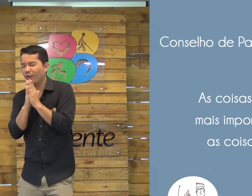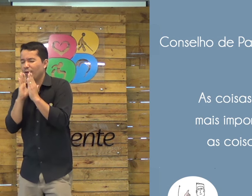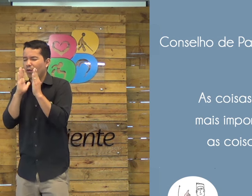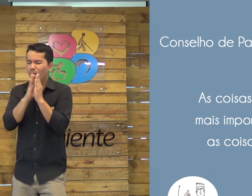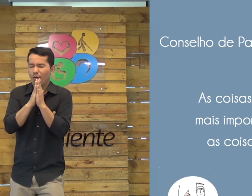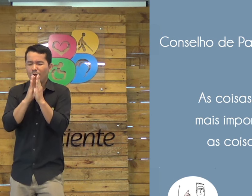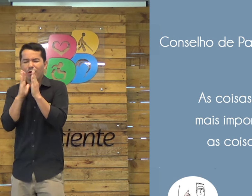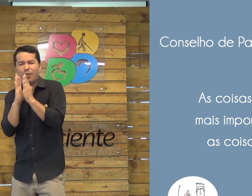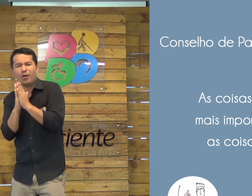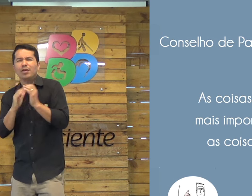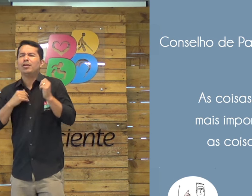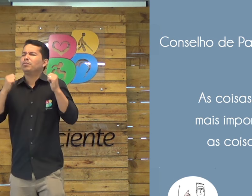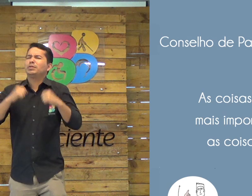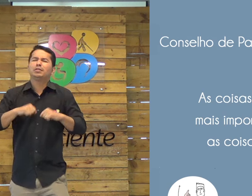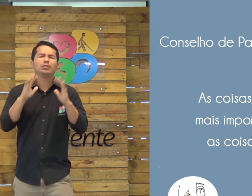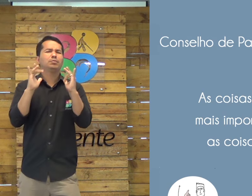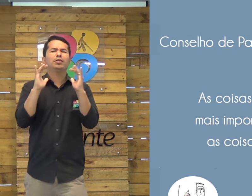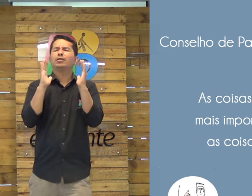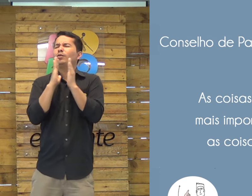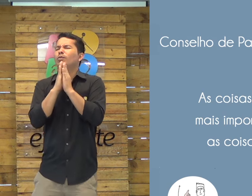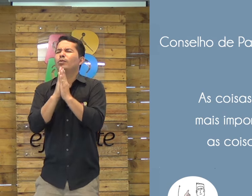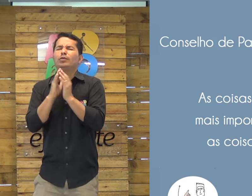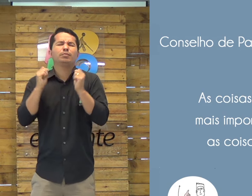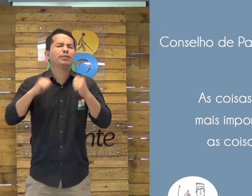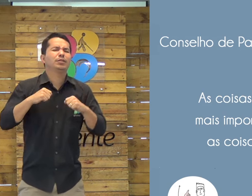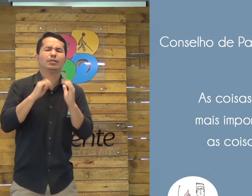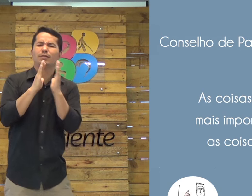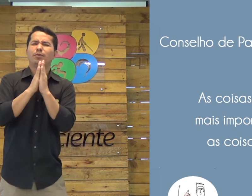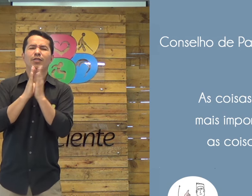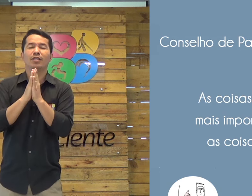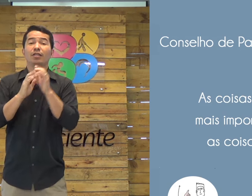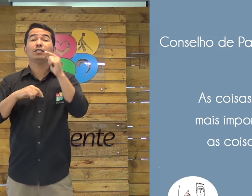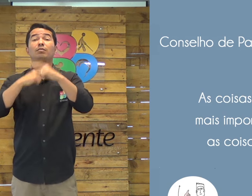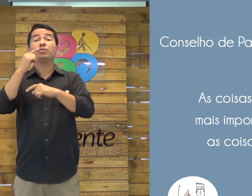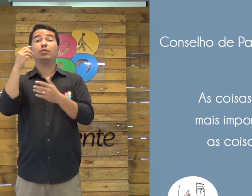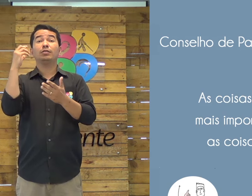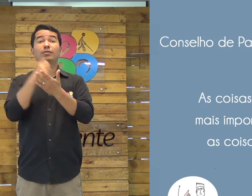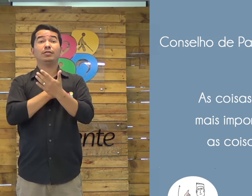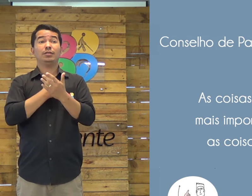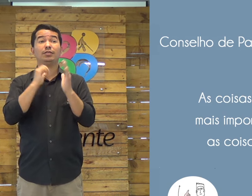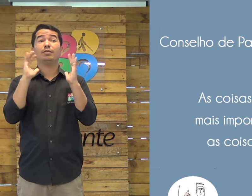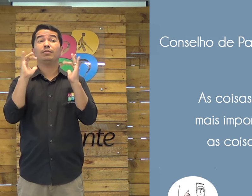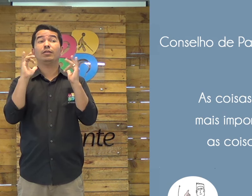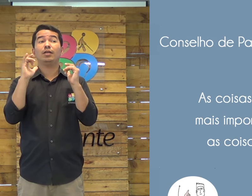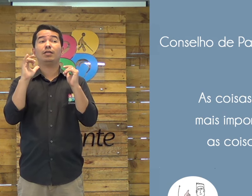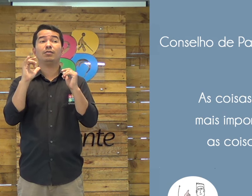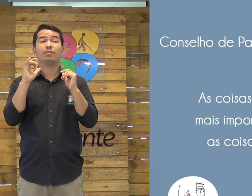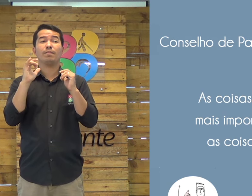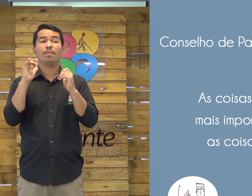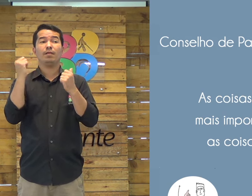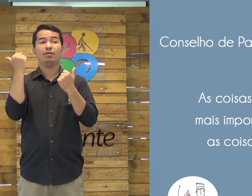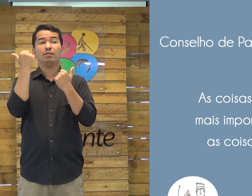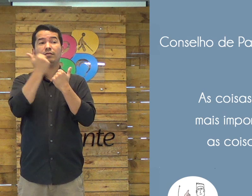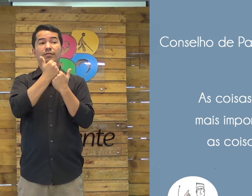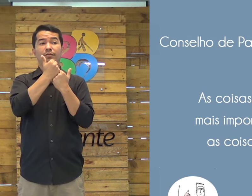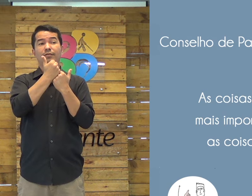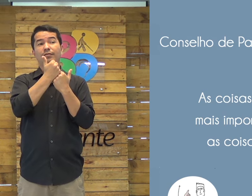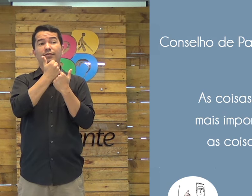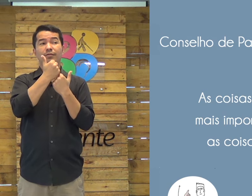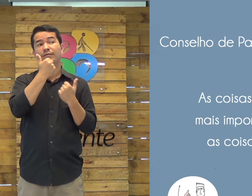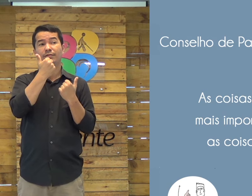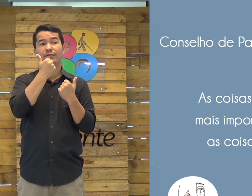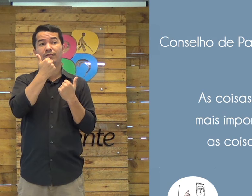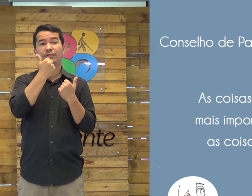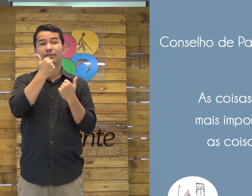Porque às vezes as pessoas olham, olha Deus, eu preciso de um namorado, eu preciso de uma namorada. E quando consegue finalmente um